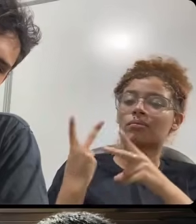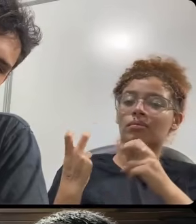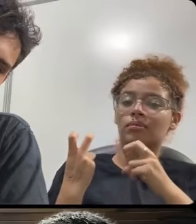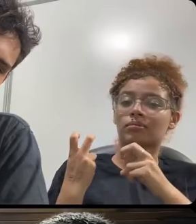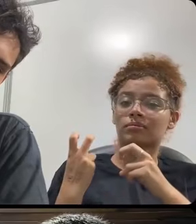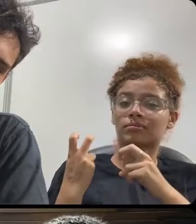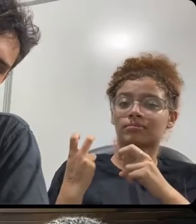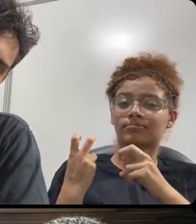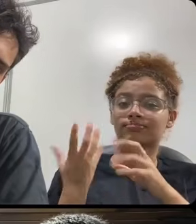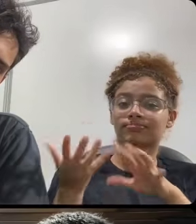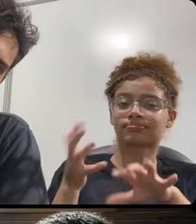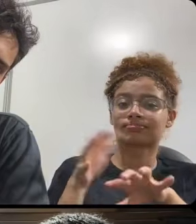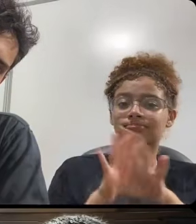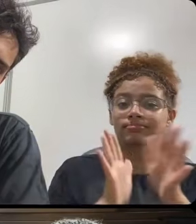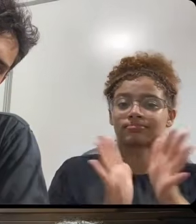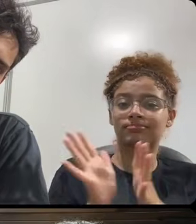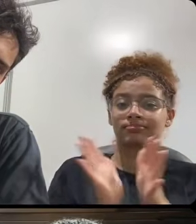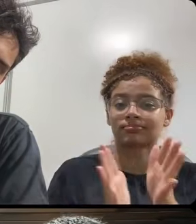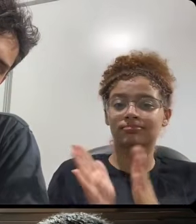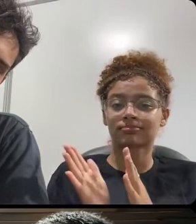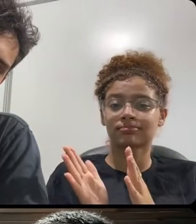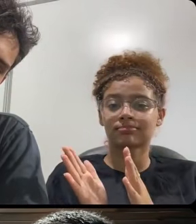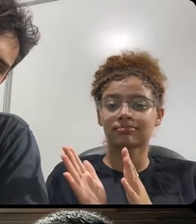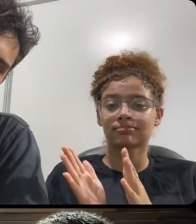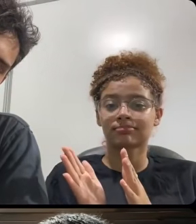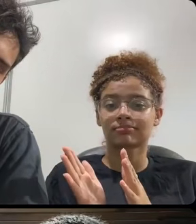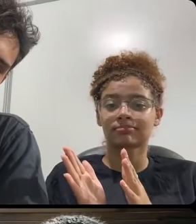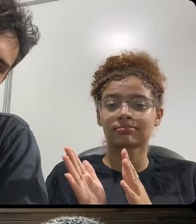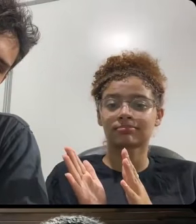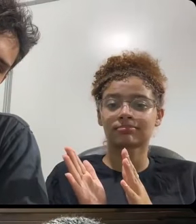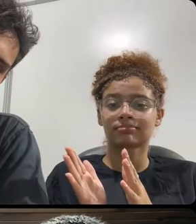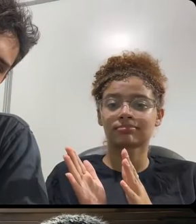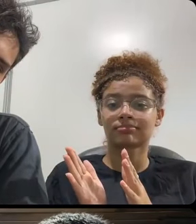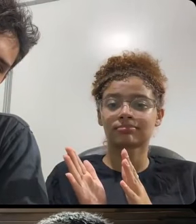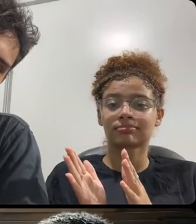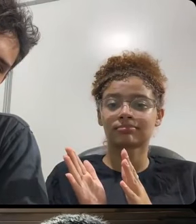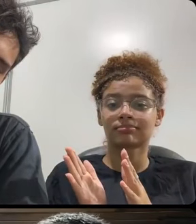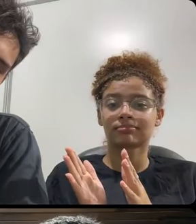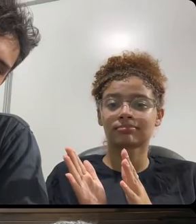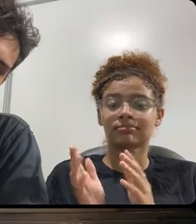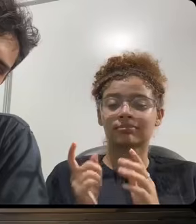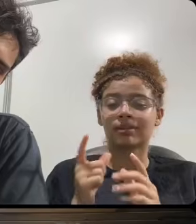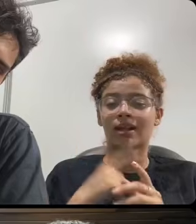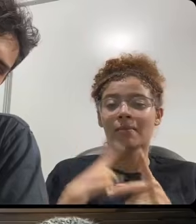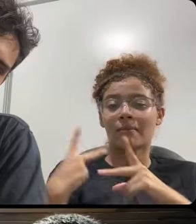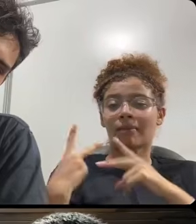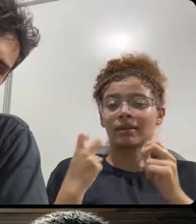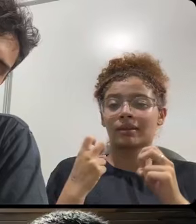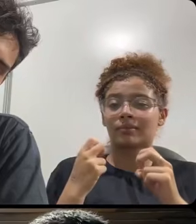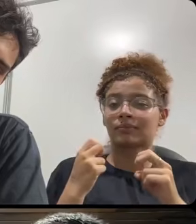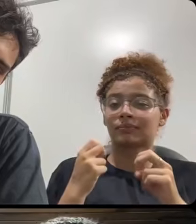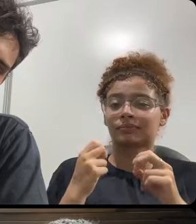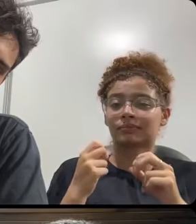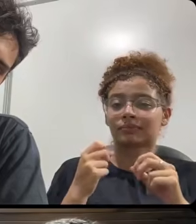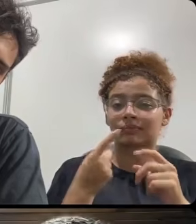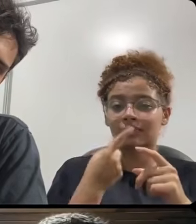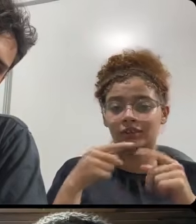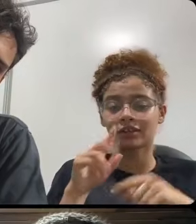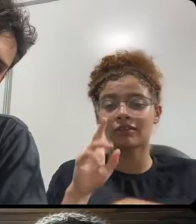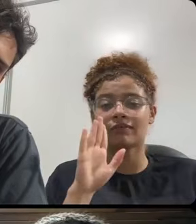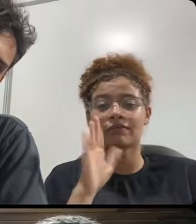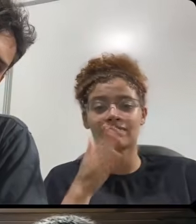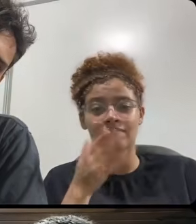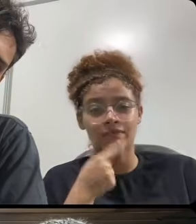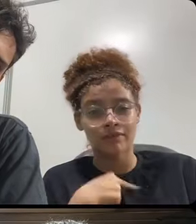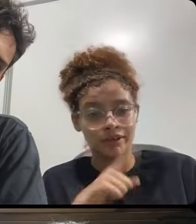a inclusão de pessoas surdas e pessoas com deficiência na igreja? Como é que vocês enxergam isso? Por onde vocês já